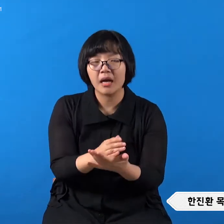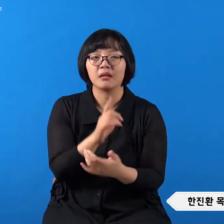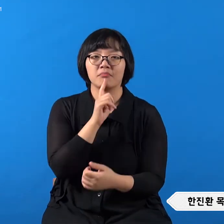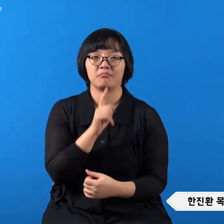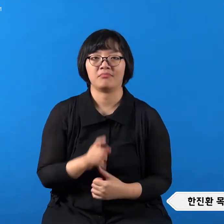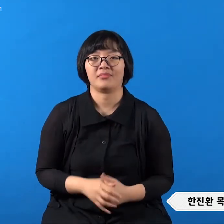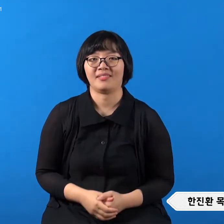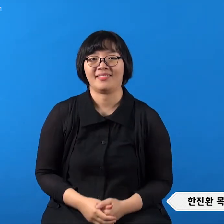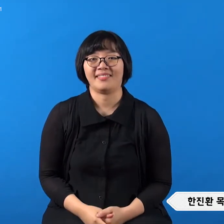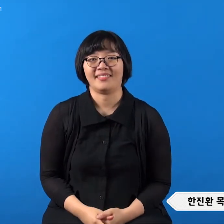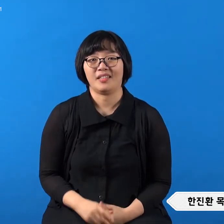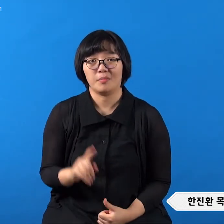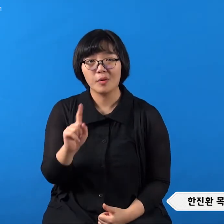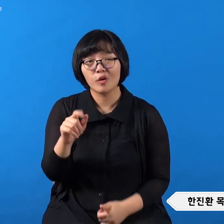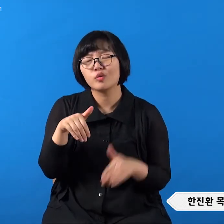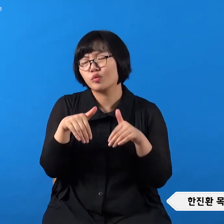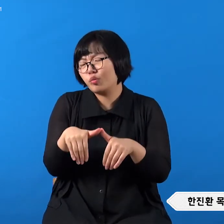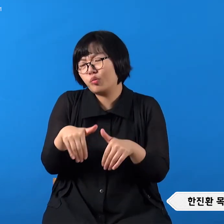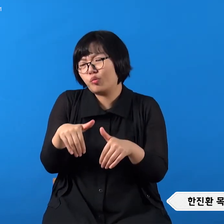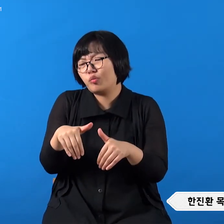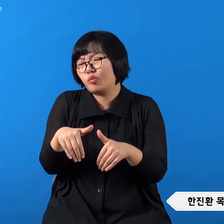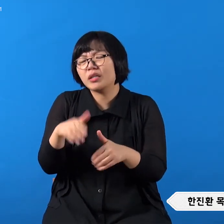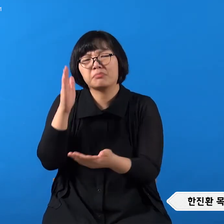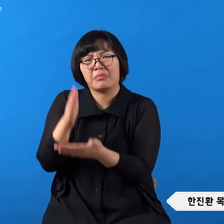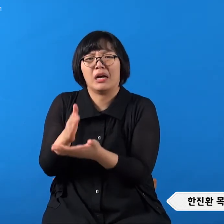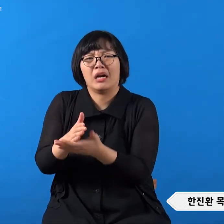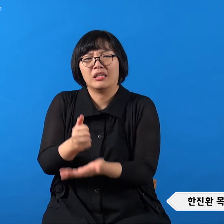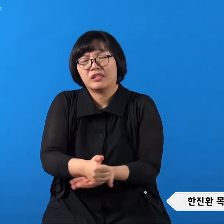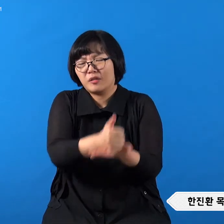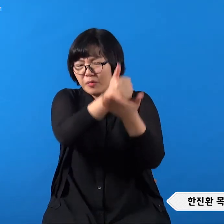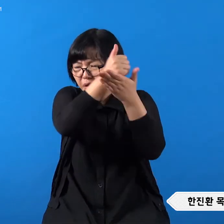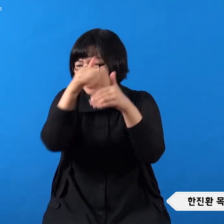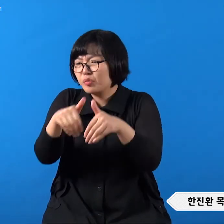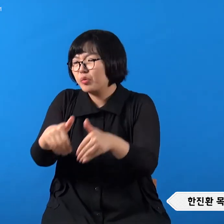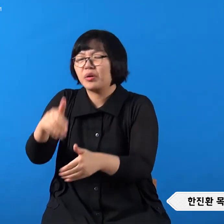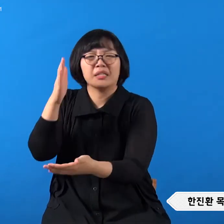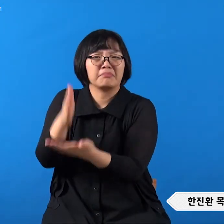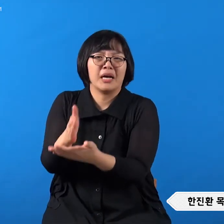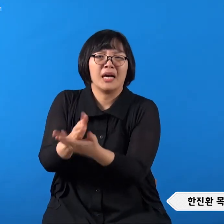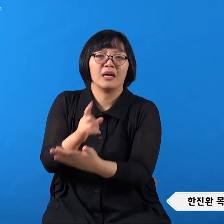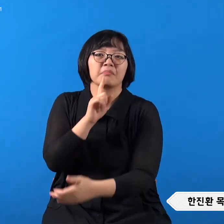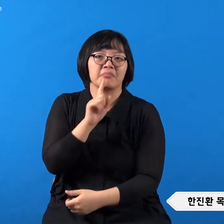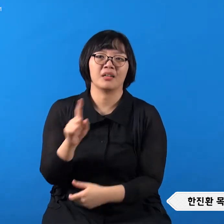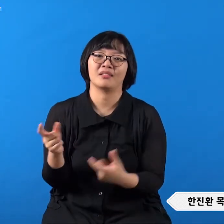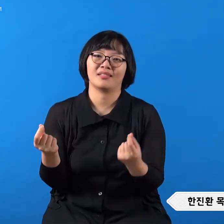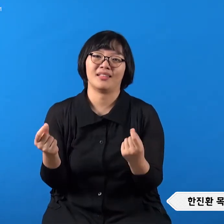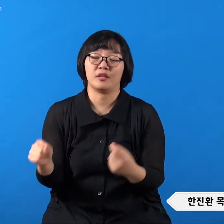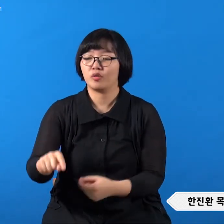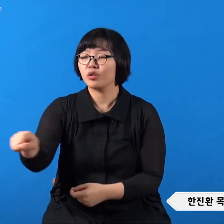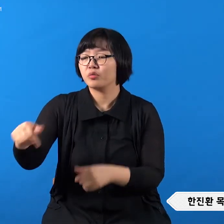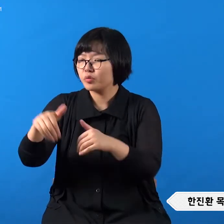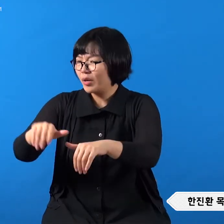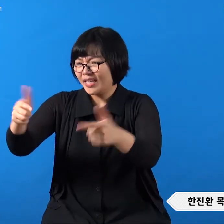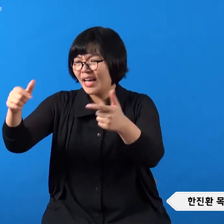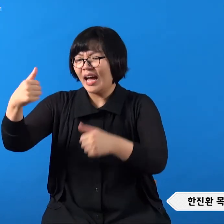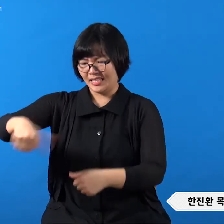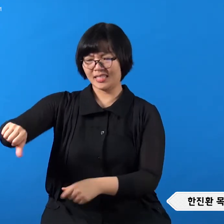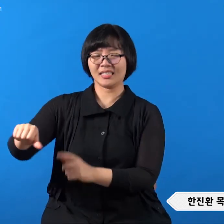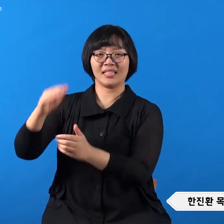비참해진다. 종이 되는 것이다. 어떤 우상이든지 우상 앞에 무릎 꿇지 말라. 너희들은 아들이 아니냐?